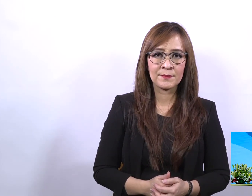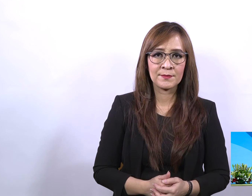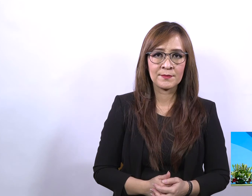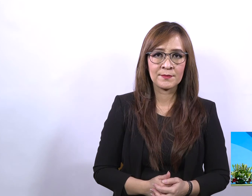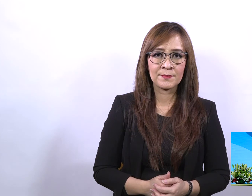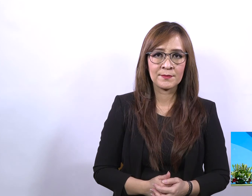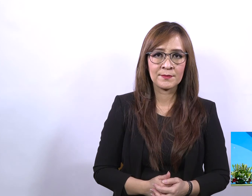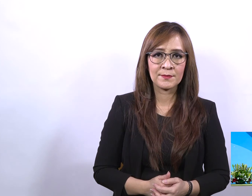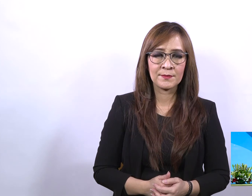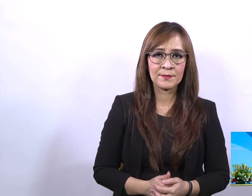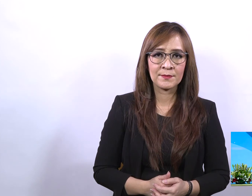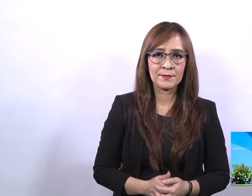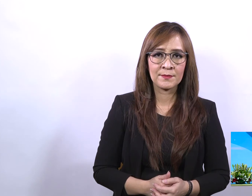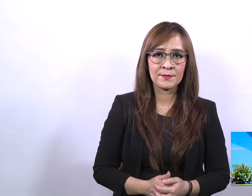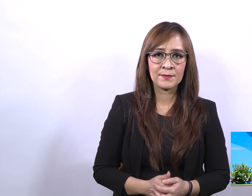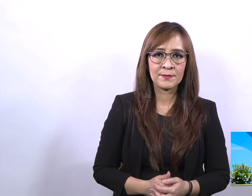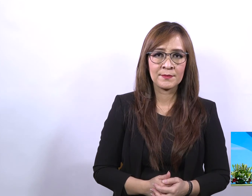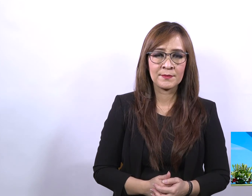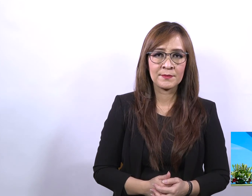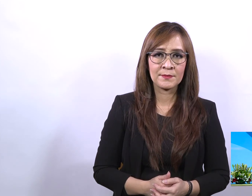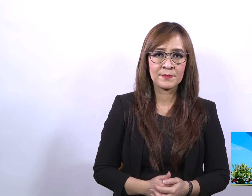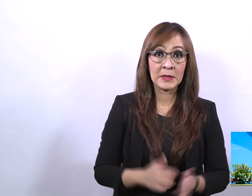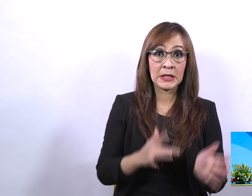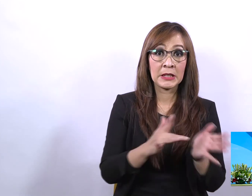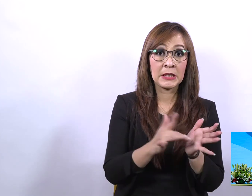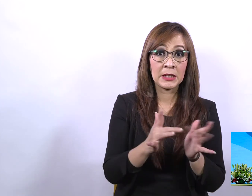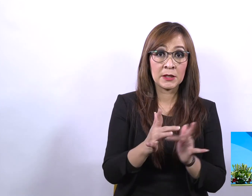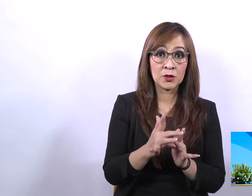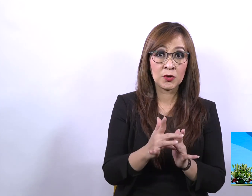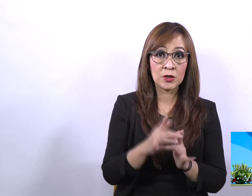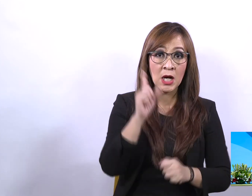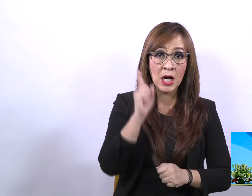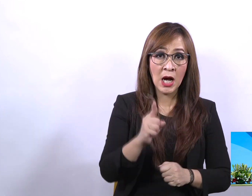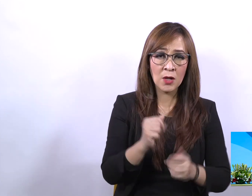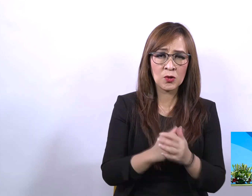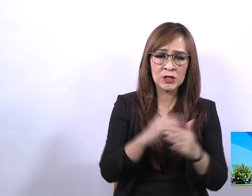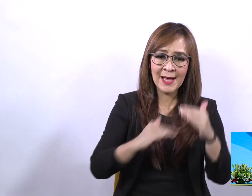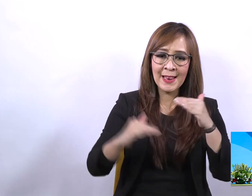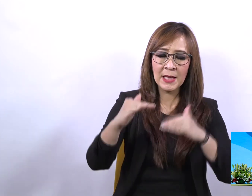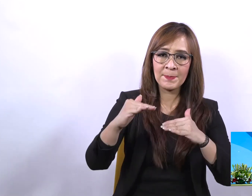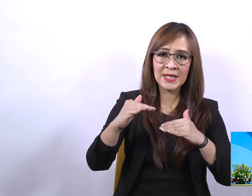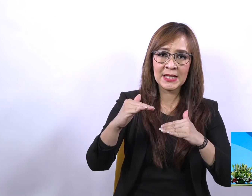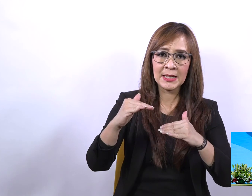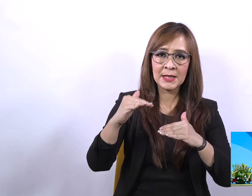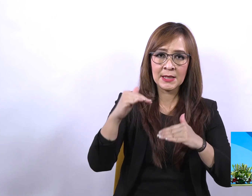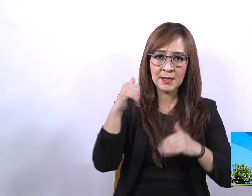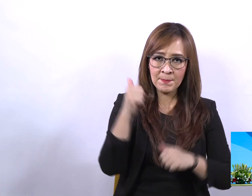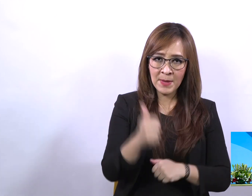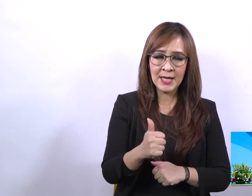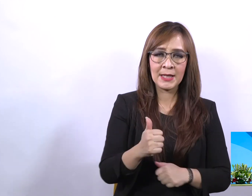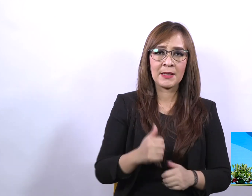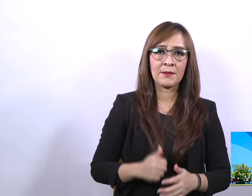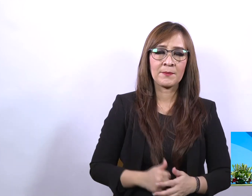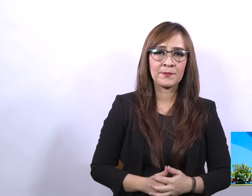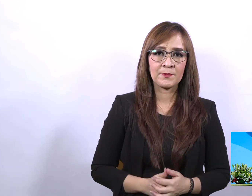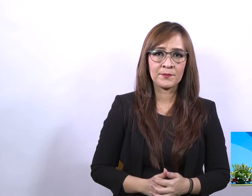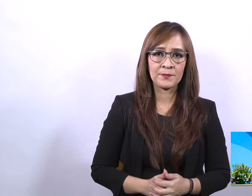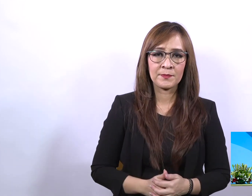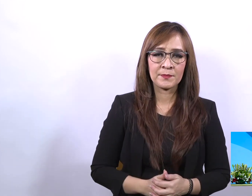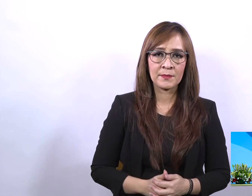Hai murni of Seasons Hai artinya hidup kita kita makin berkurang